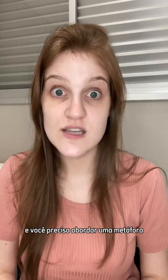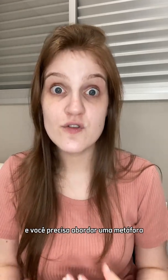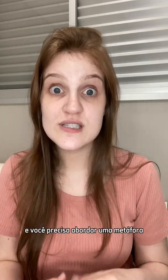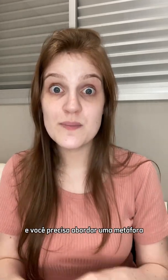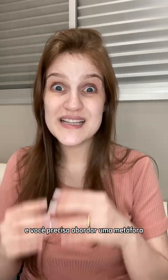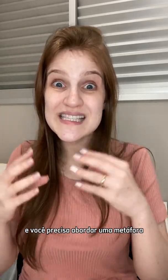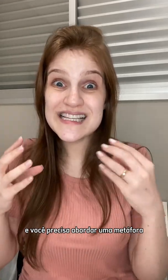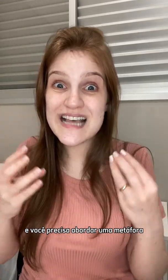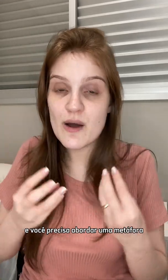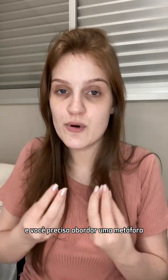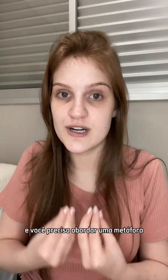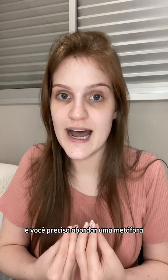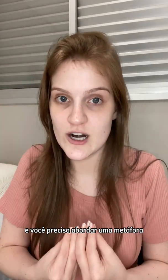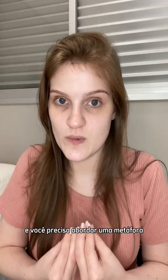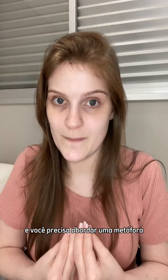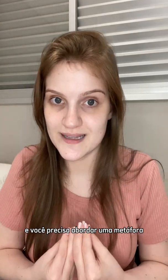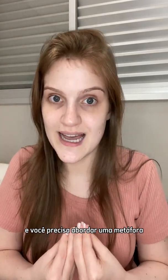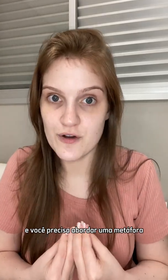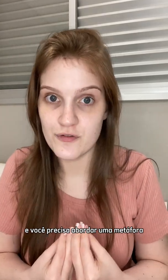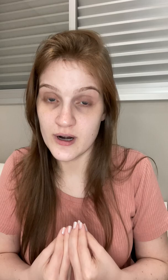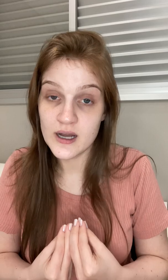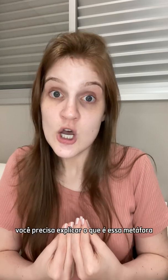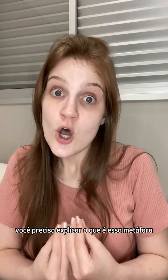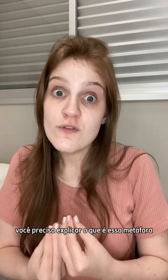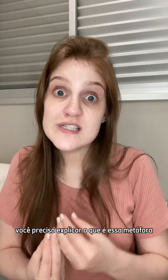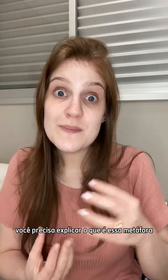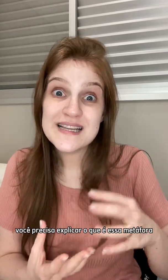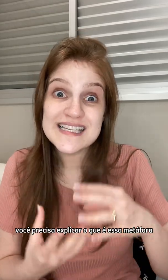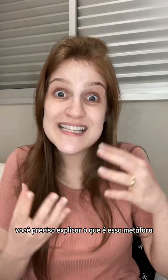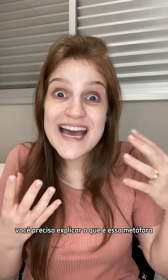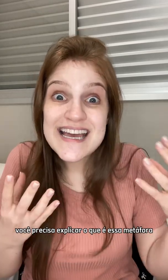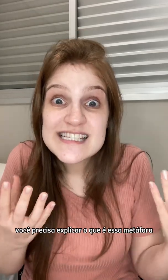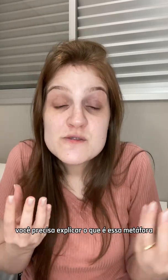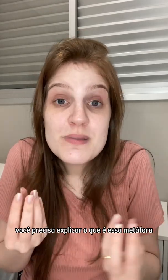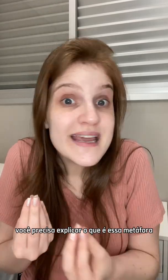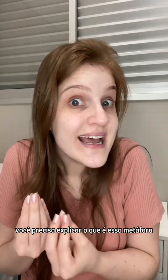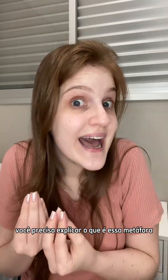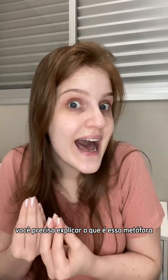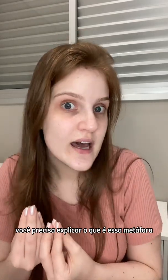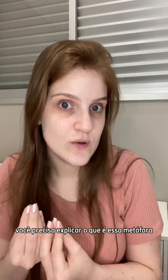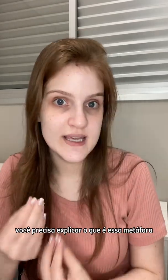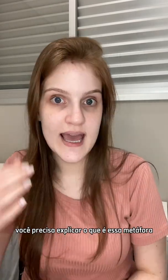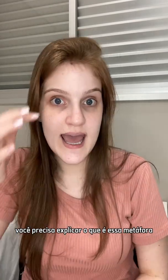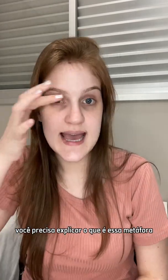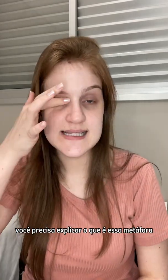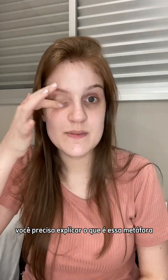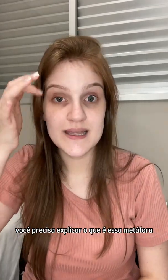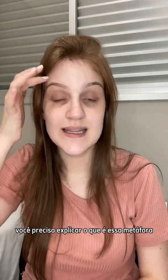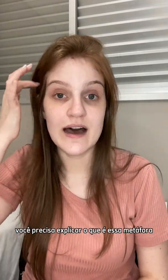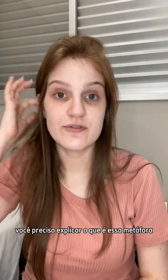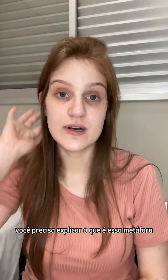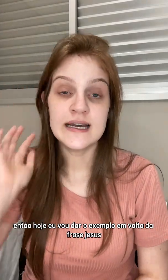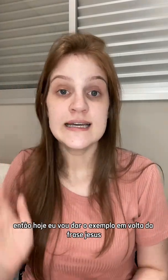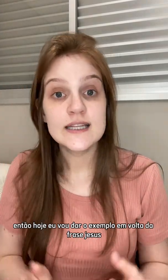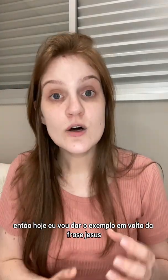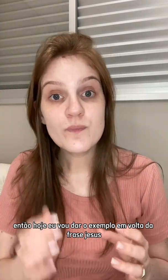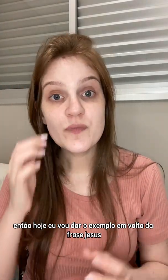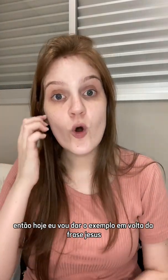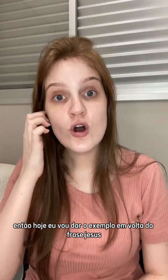você precisa abordar uma metáfora, você precisa explicar o que é essa metáfora. Então, hoje